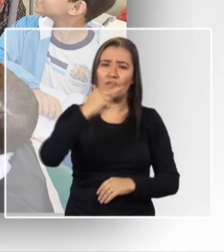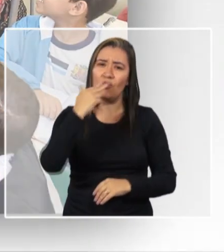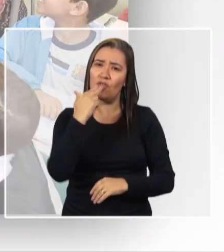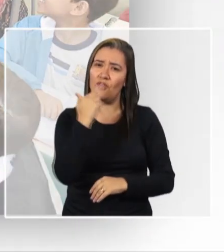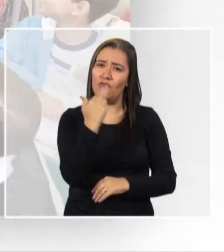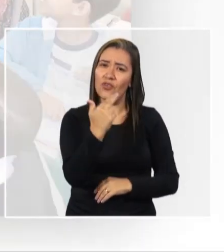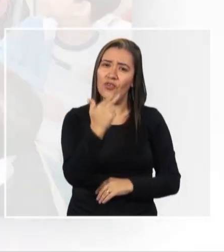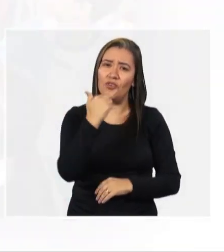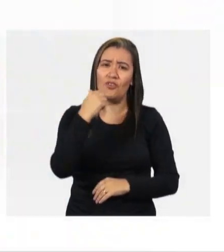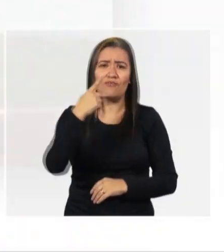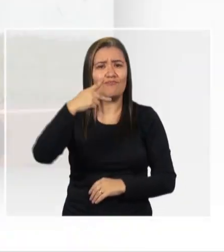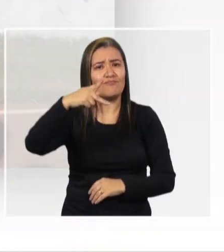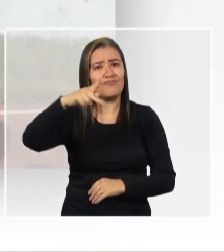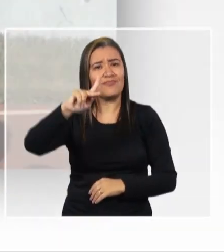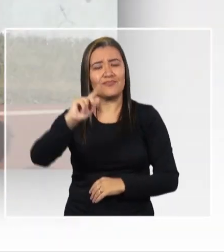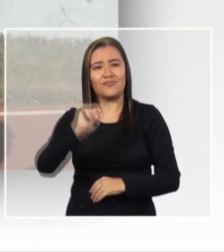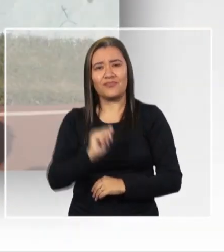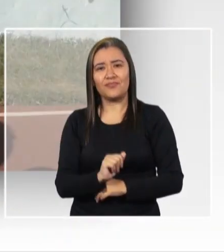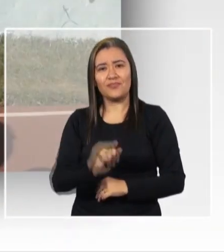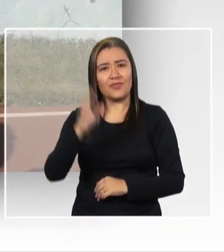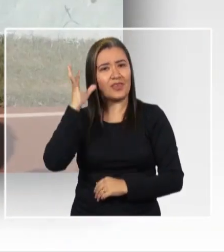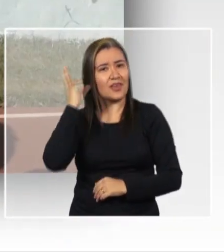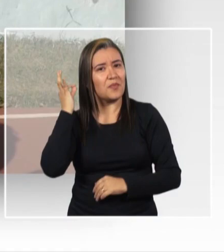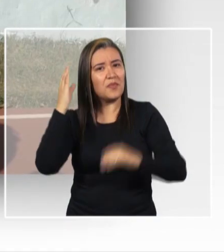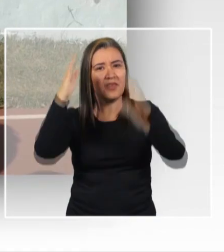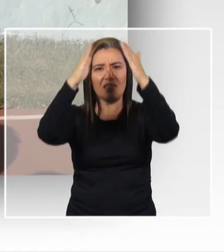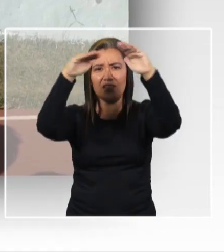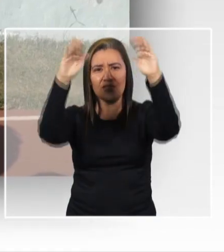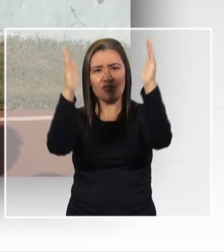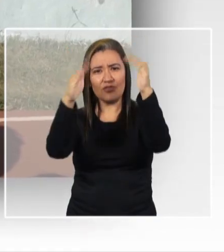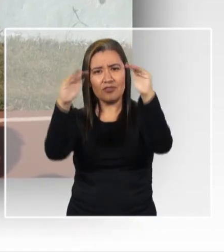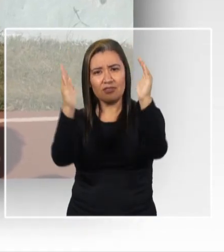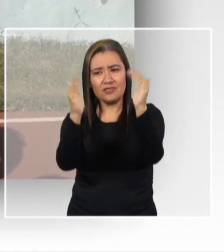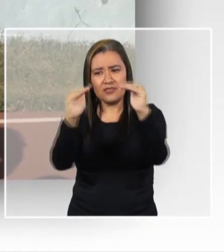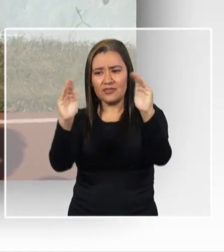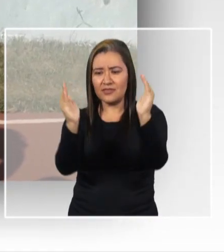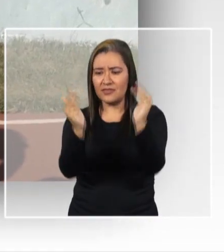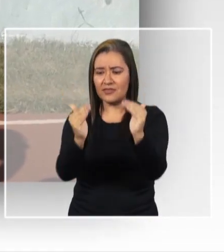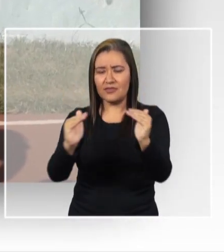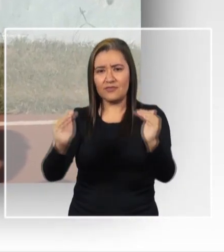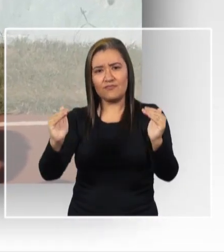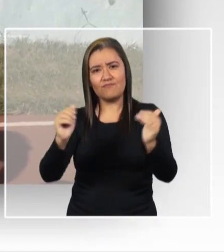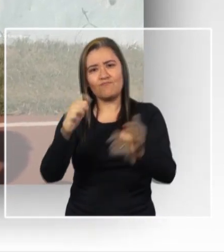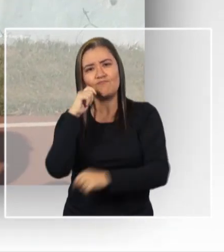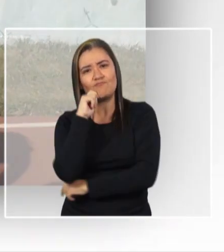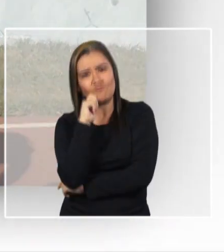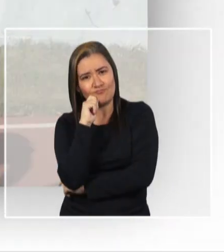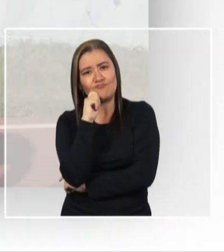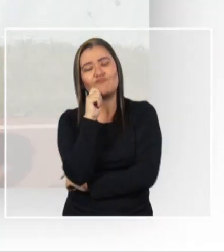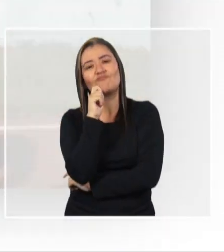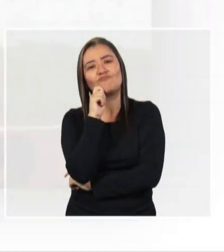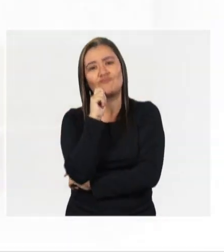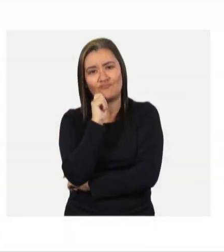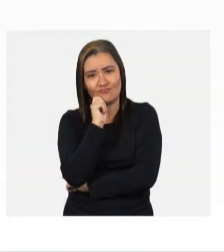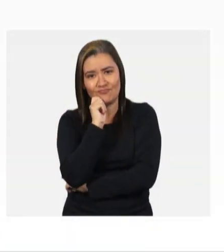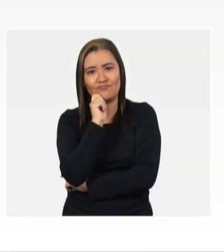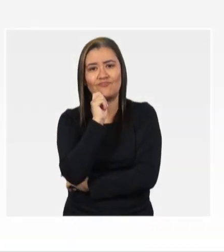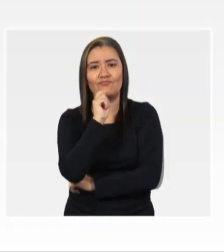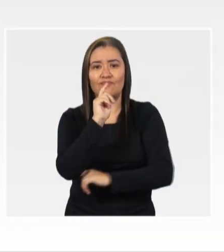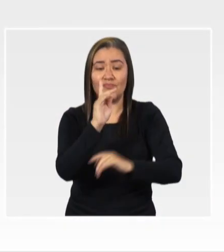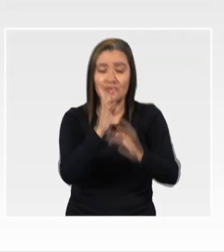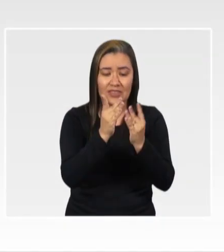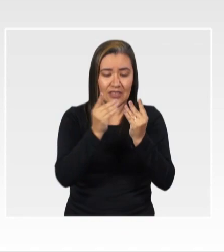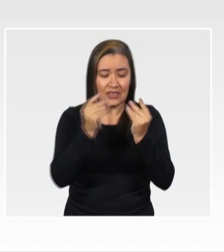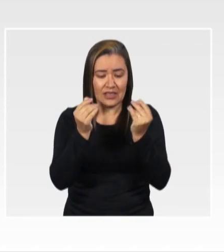a cor de sua pele, os seus cabelos